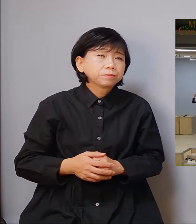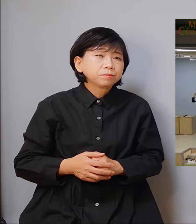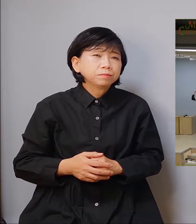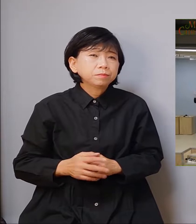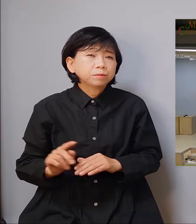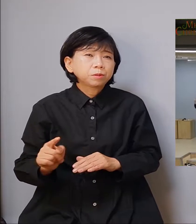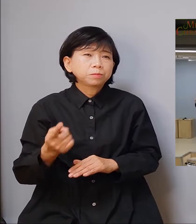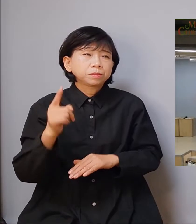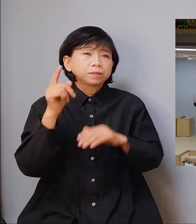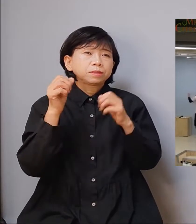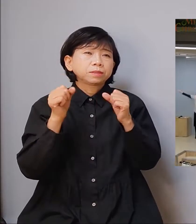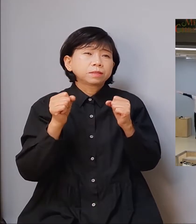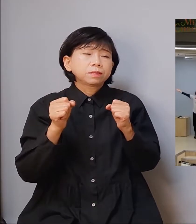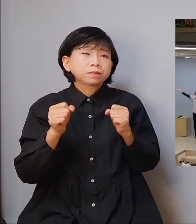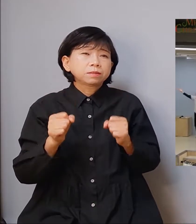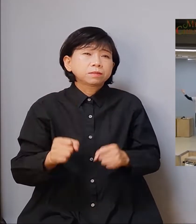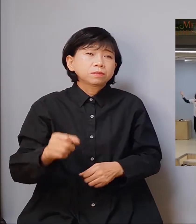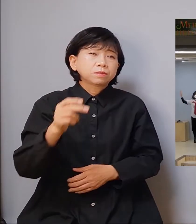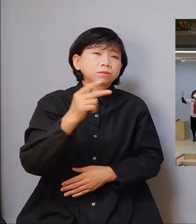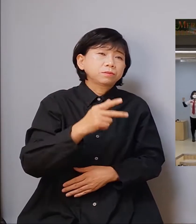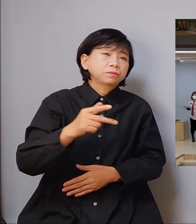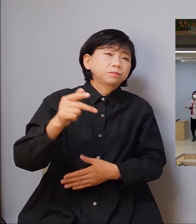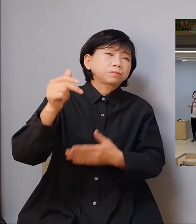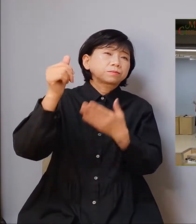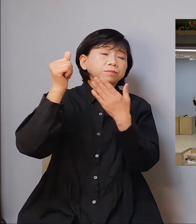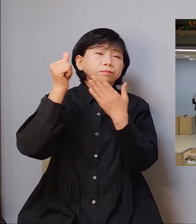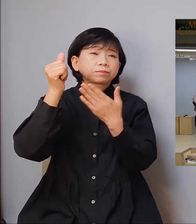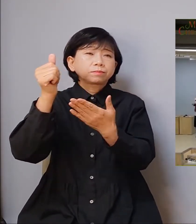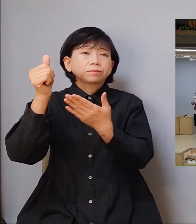영광을 높이 계신